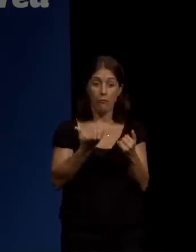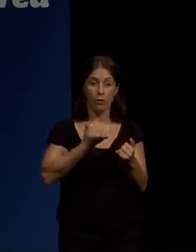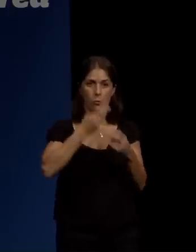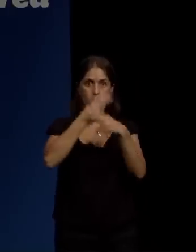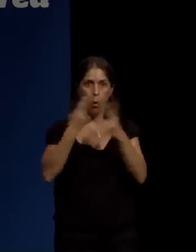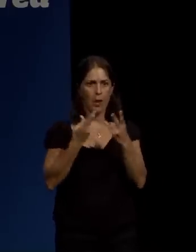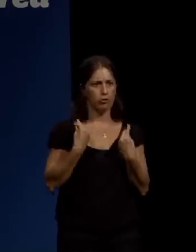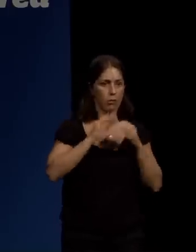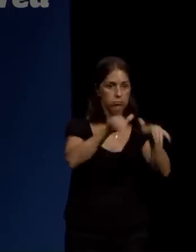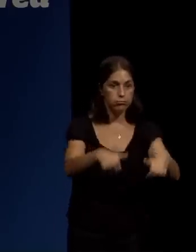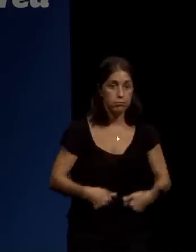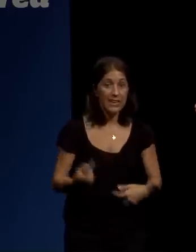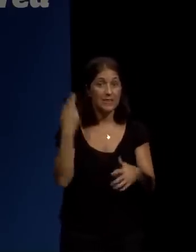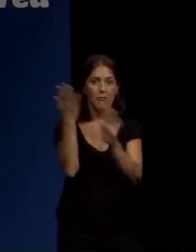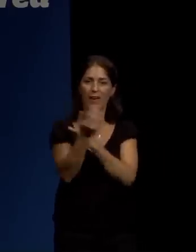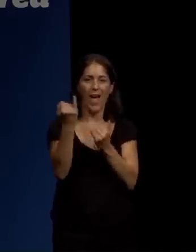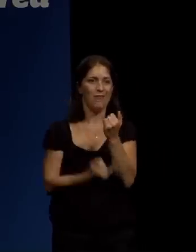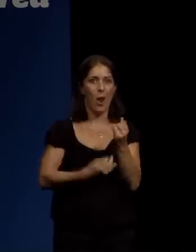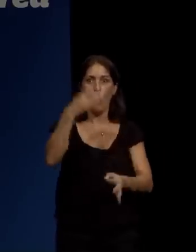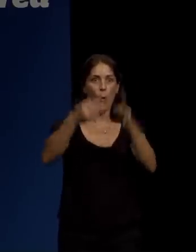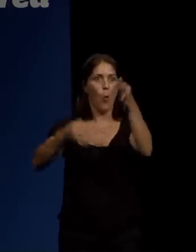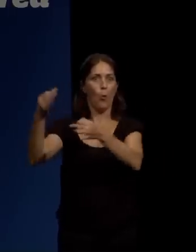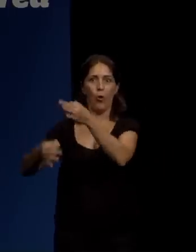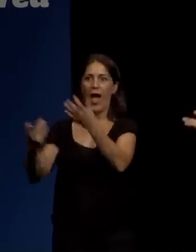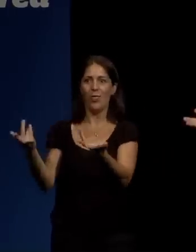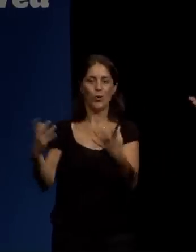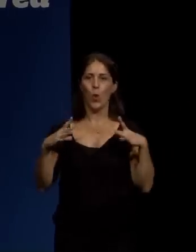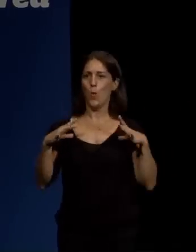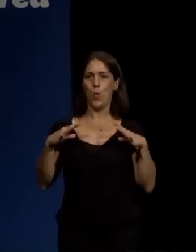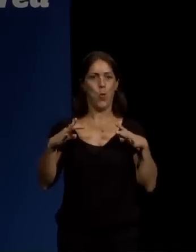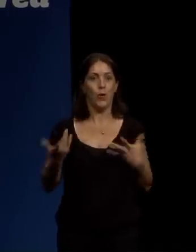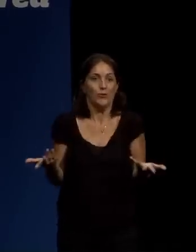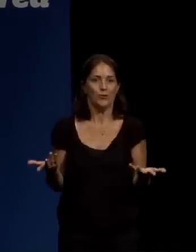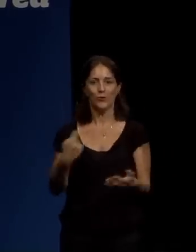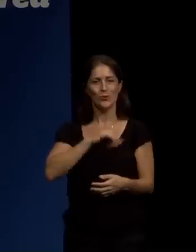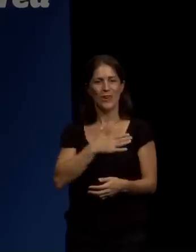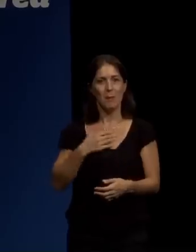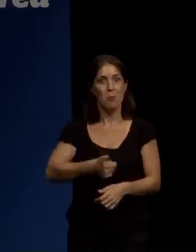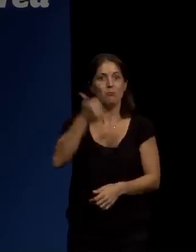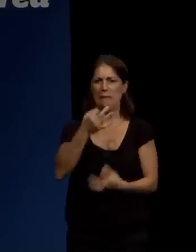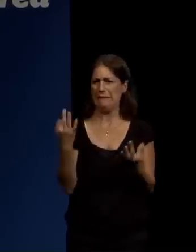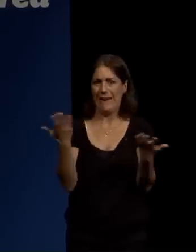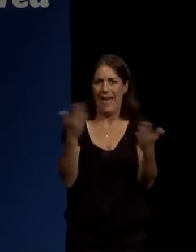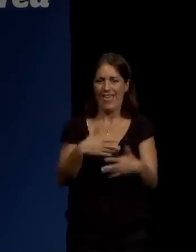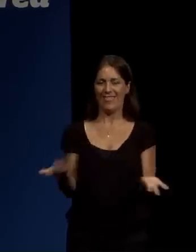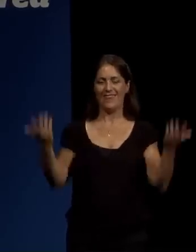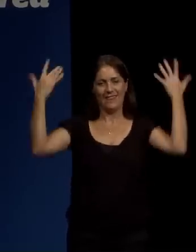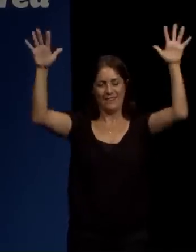público a sanidade, desatascaremos os xulgados do país. Que máis queredes? Que máis queredes?